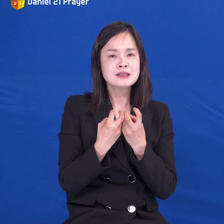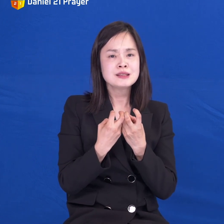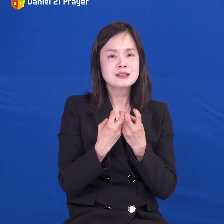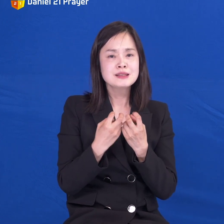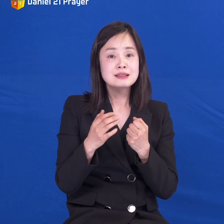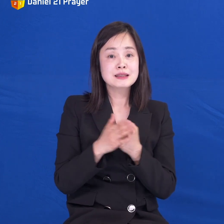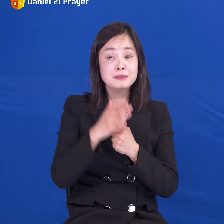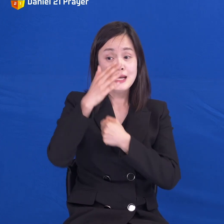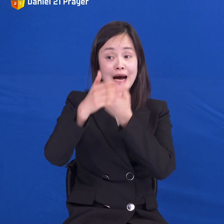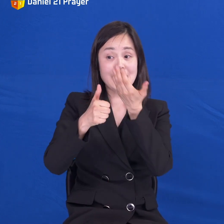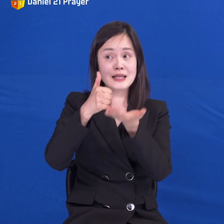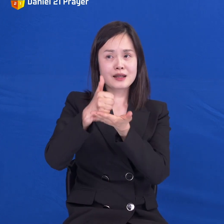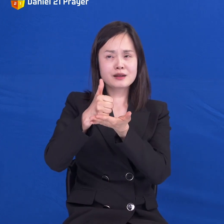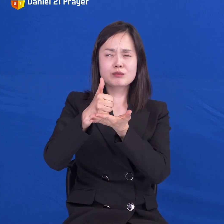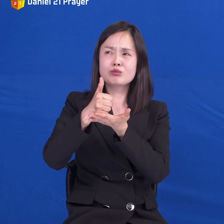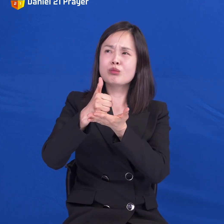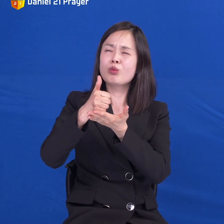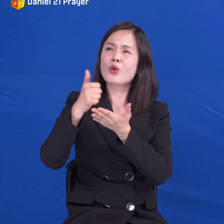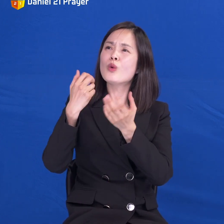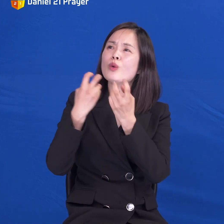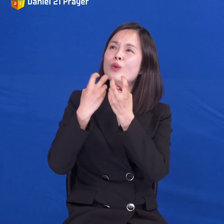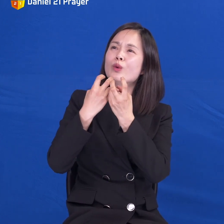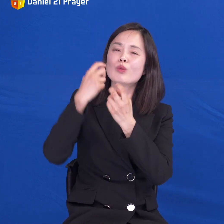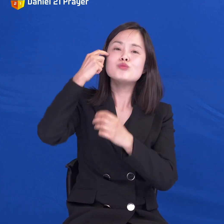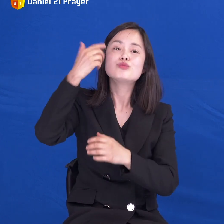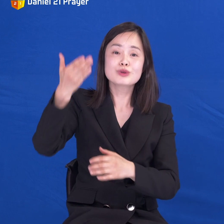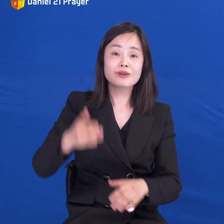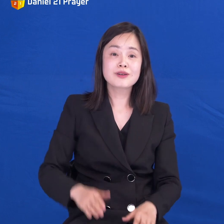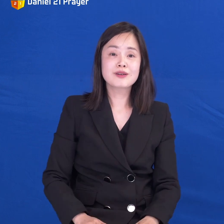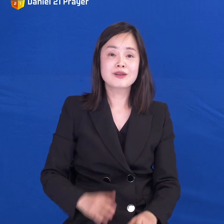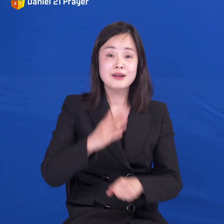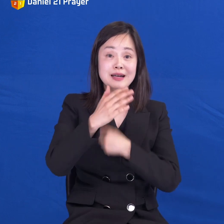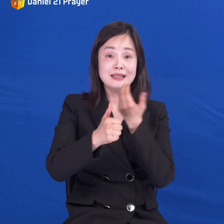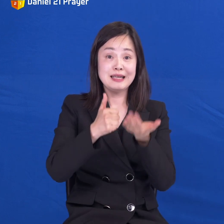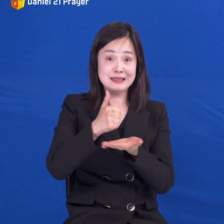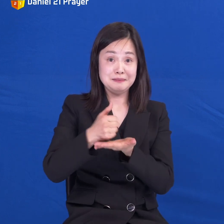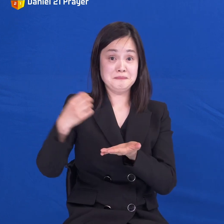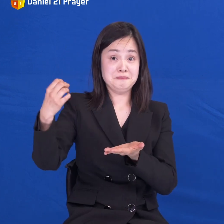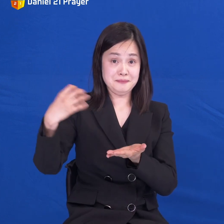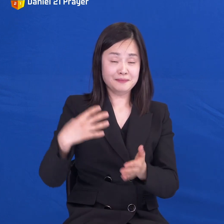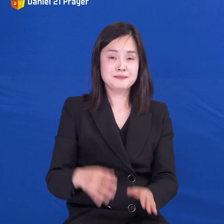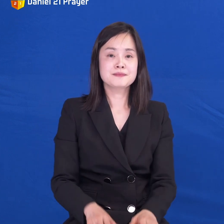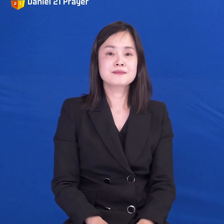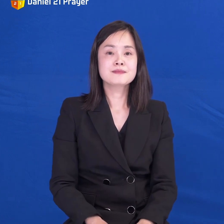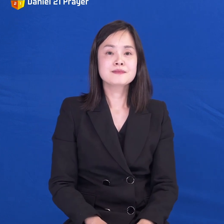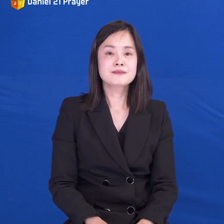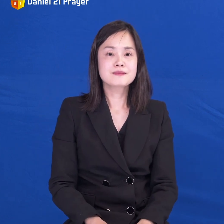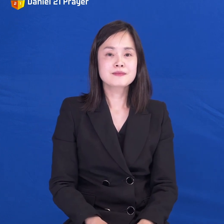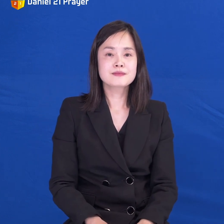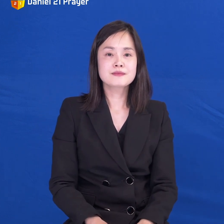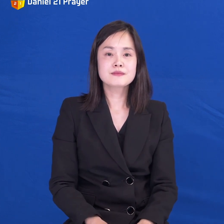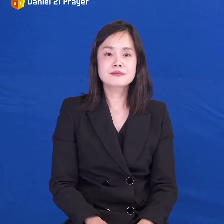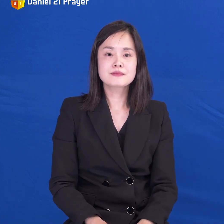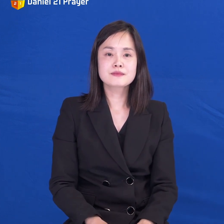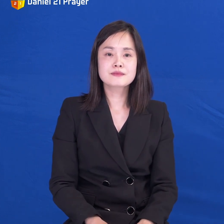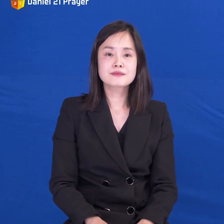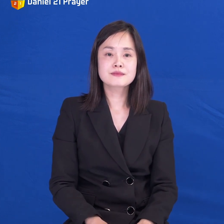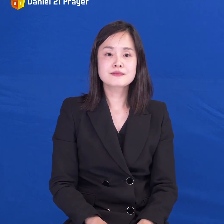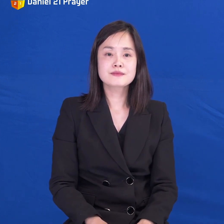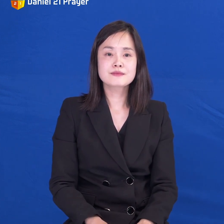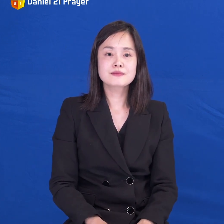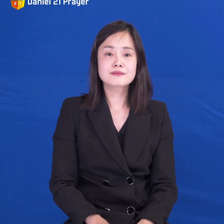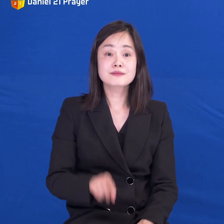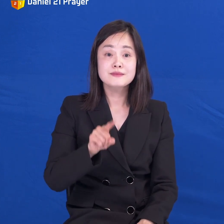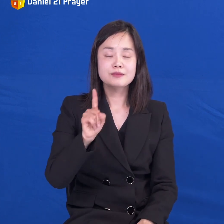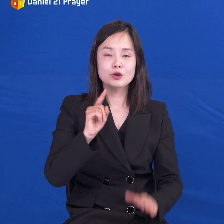선교를 하시더라고요. 환경을 통해서 메시지를 주시는 거예요. 거기에 온두막집을 제게 하나